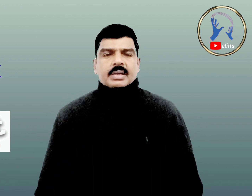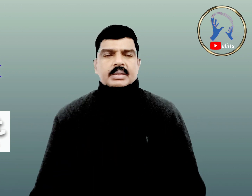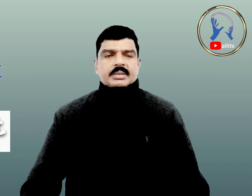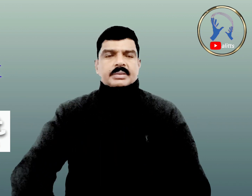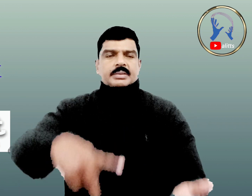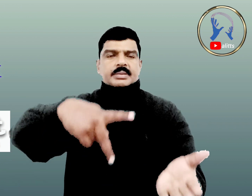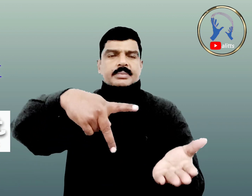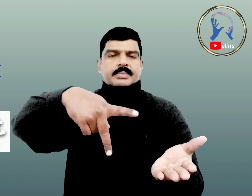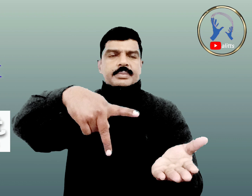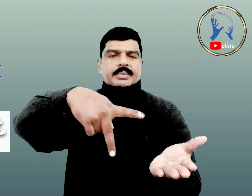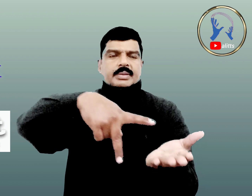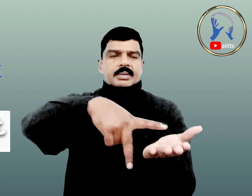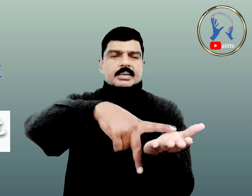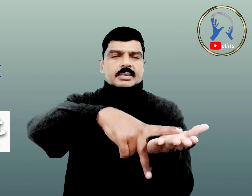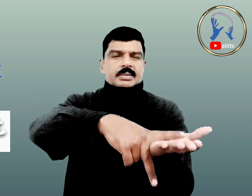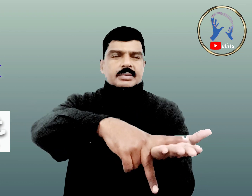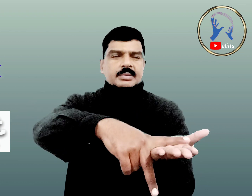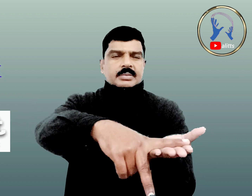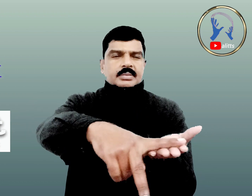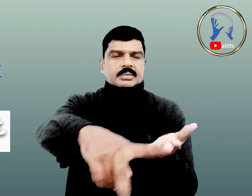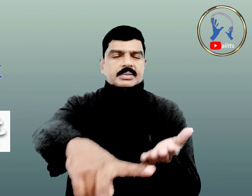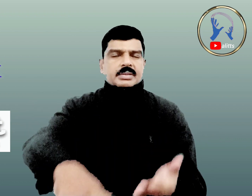پاک، پی، سات۔